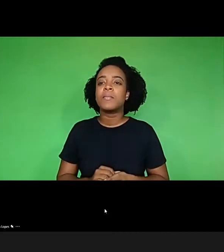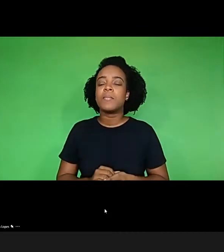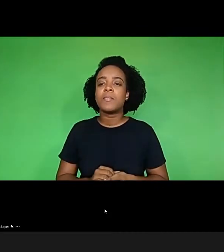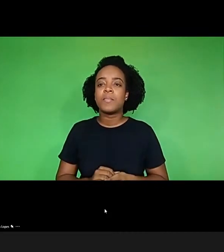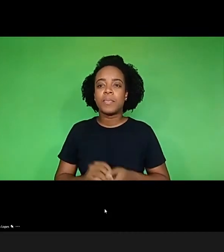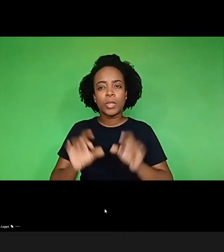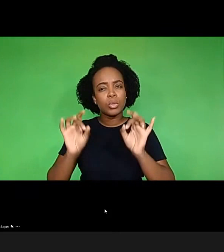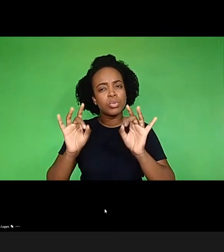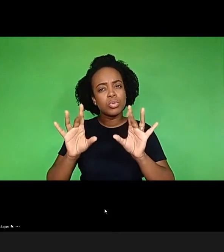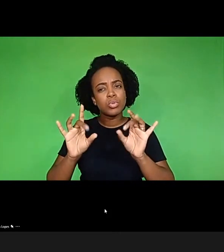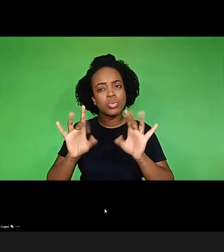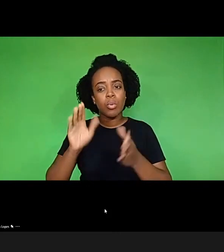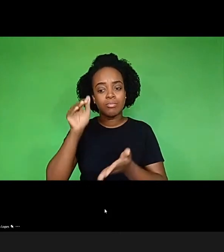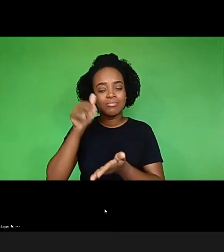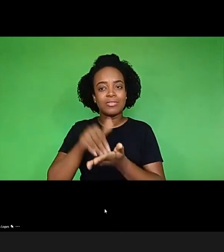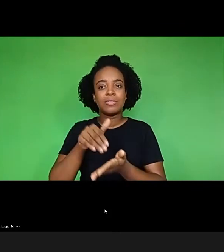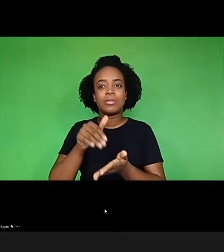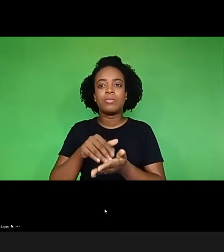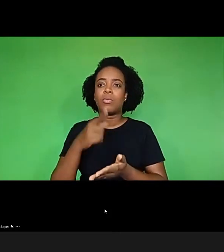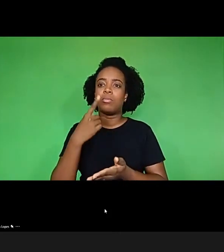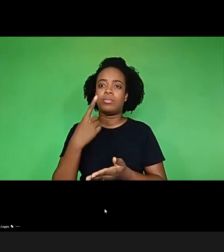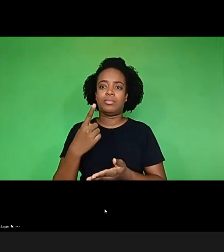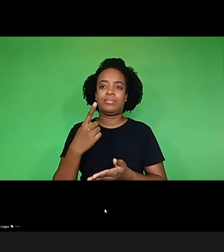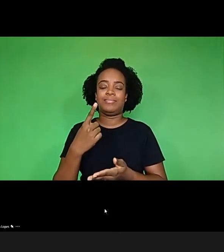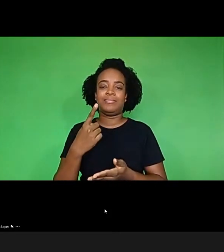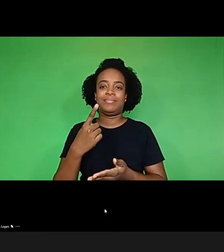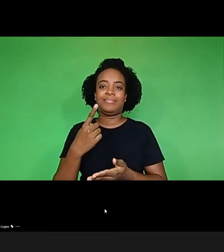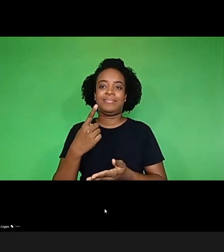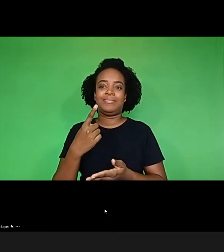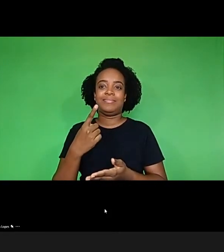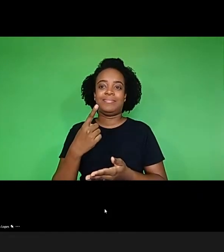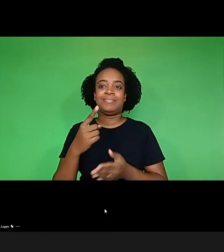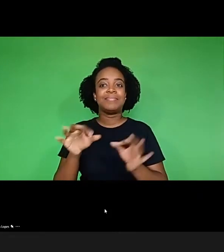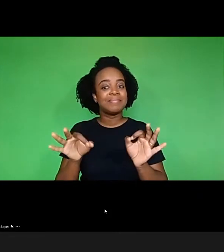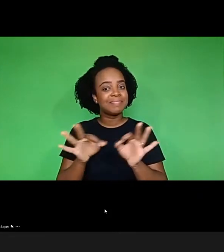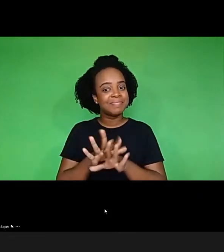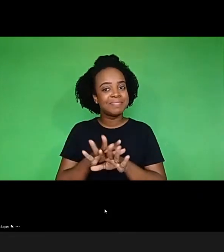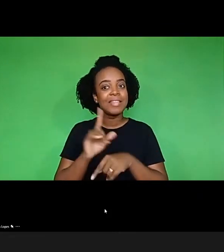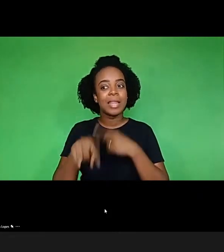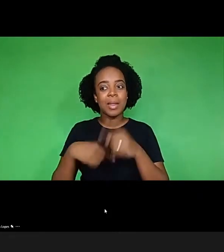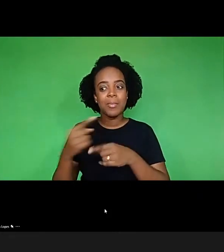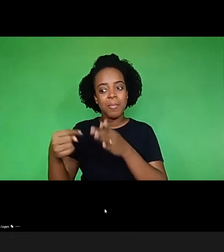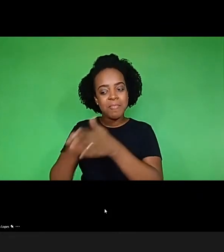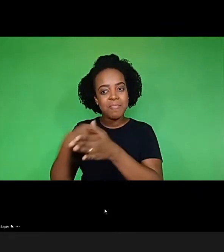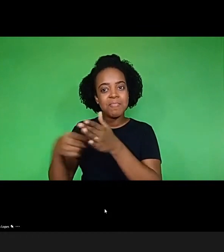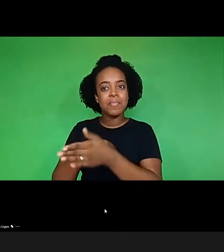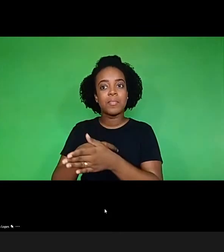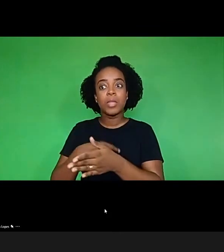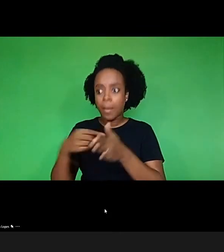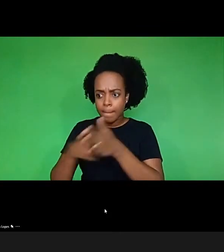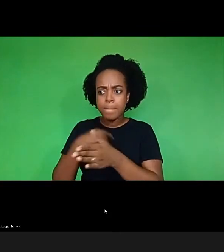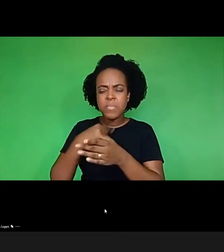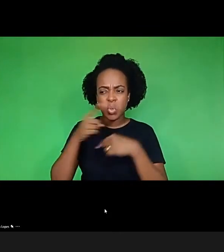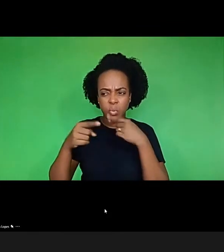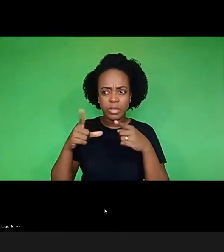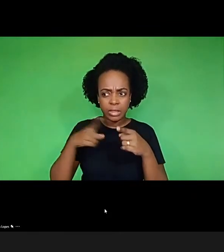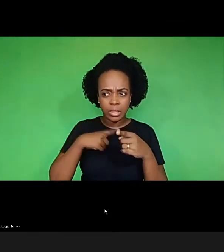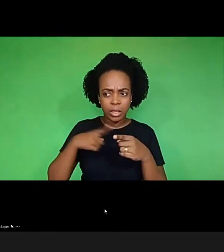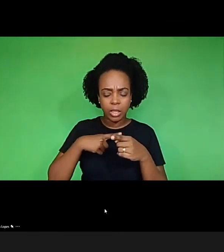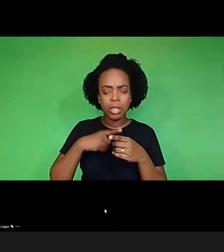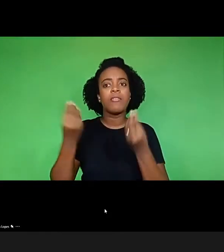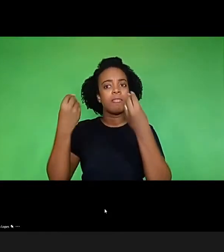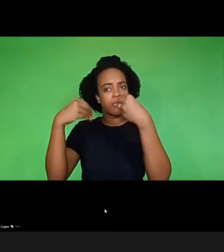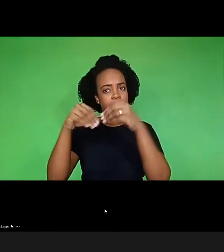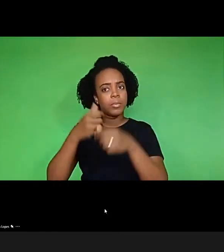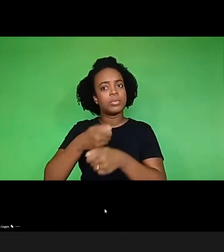um ponto para tratar com vocês antes de fechar com as perguntas. Quem tiver ainda, vão colocando aí, tá? Talvez vão